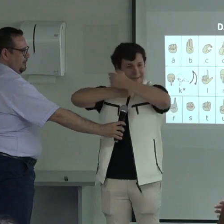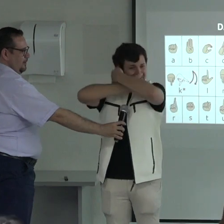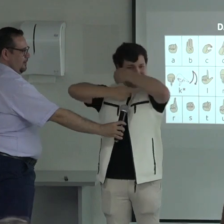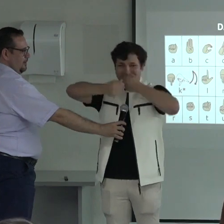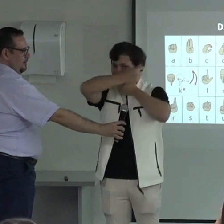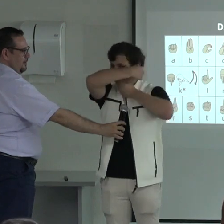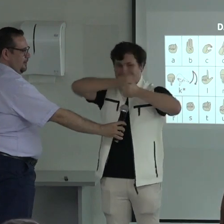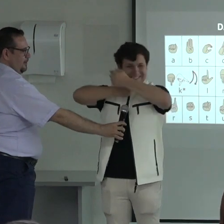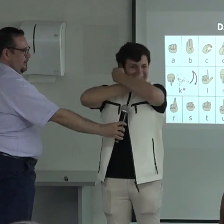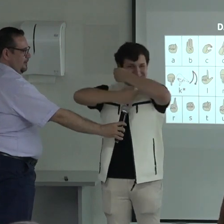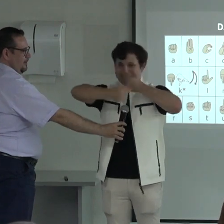ver.